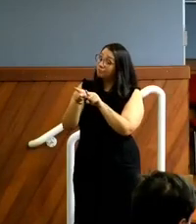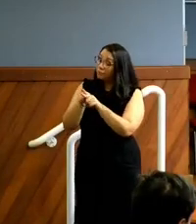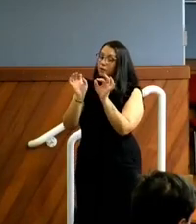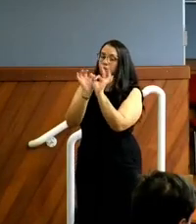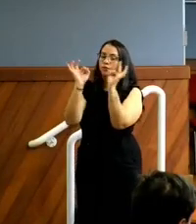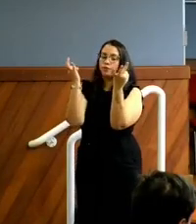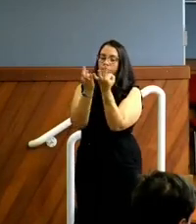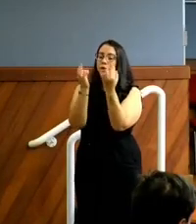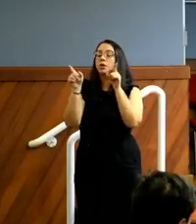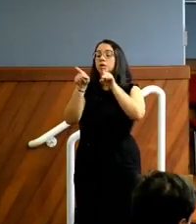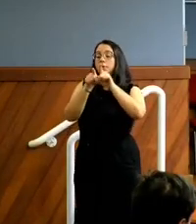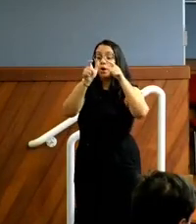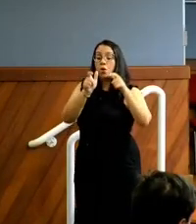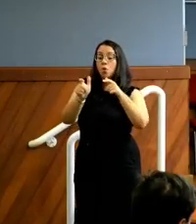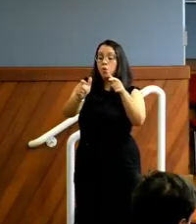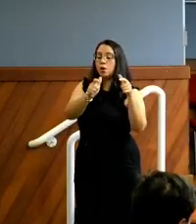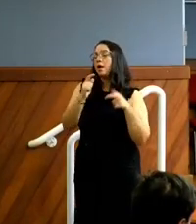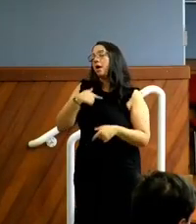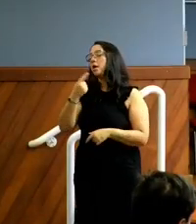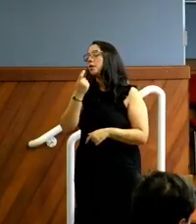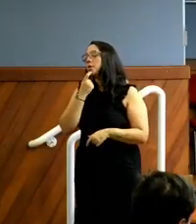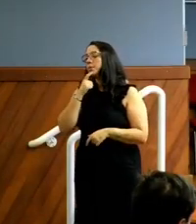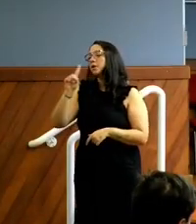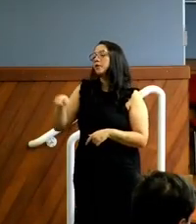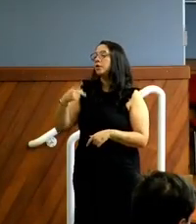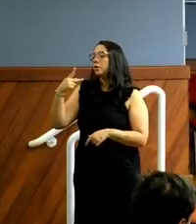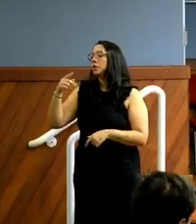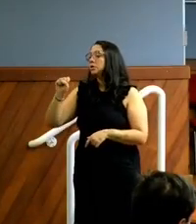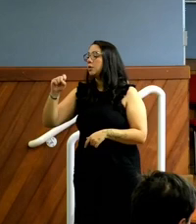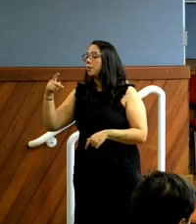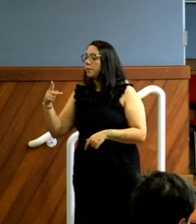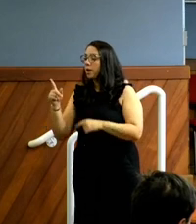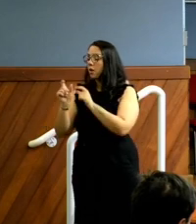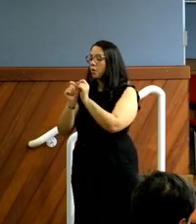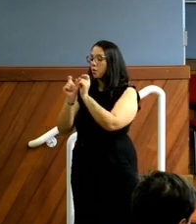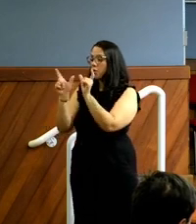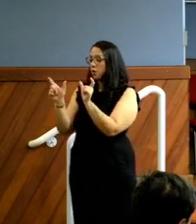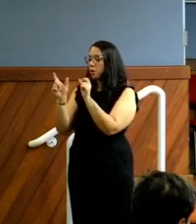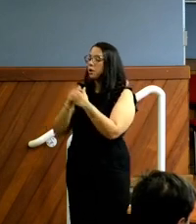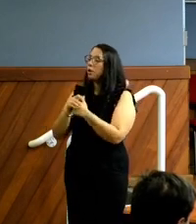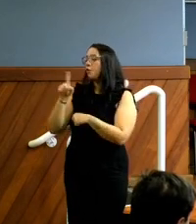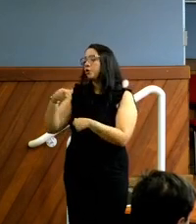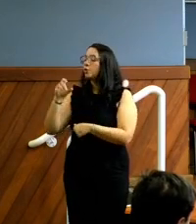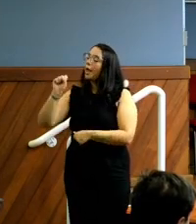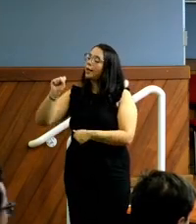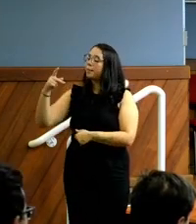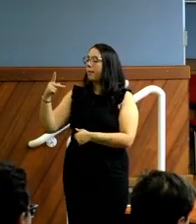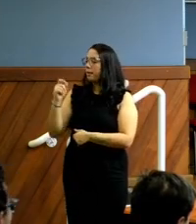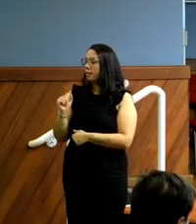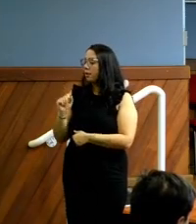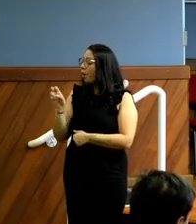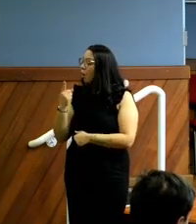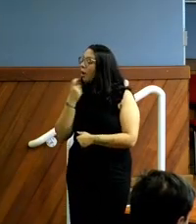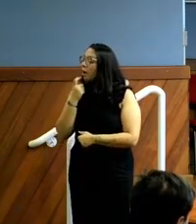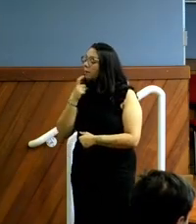E de locais. Eu vou usar Campinas, São Paulo, por extenso, Campinas, SP, né?